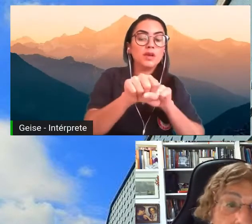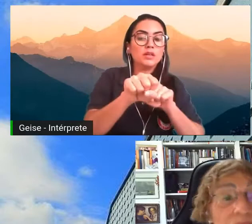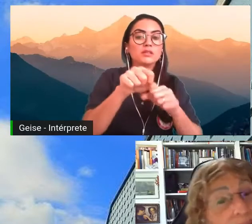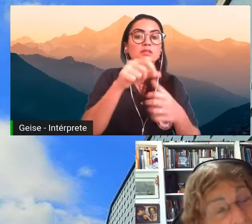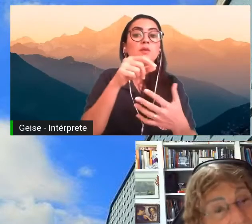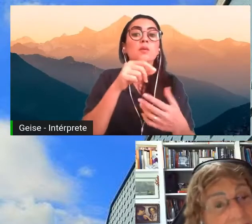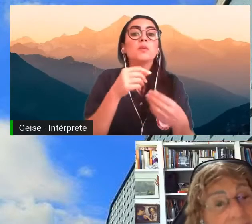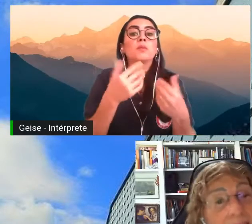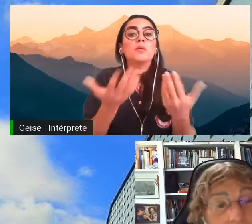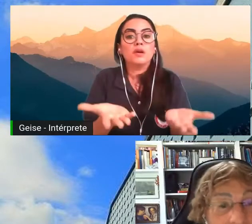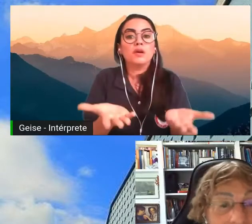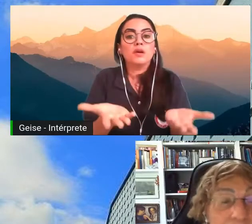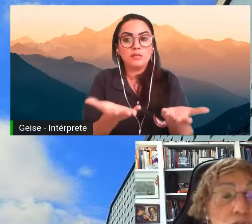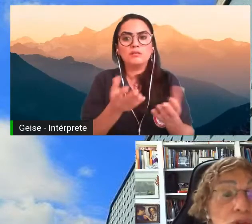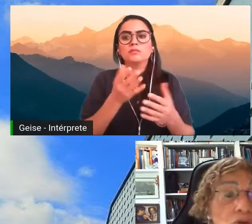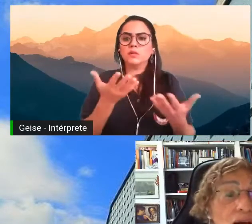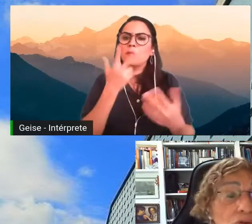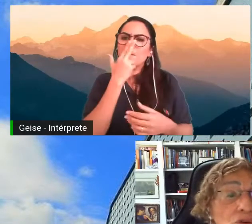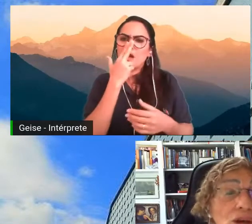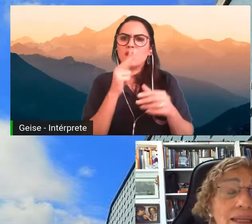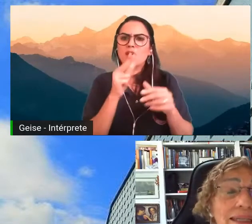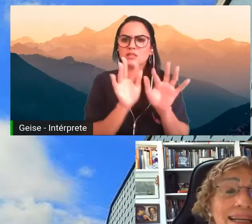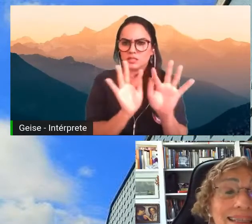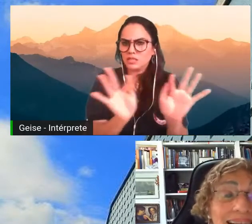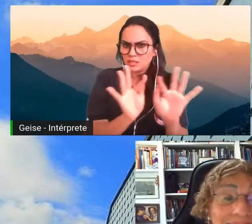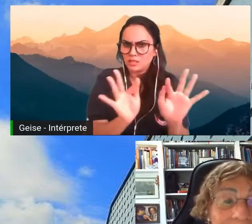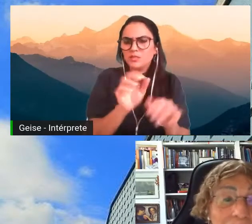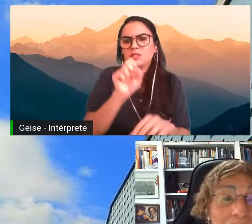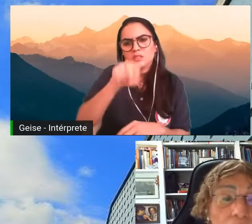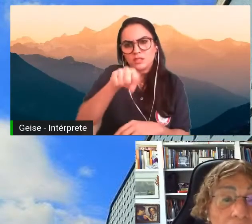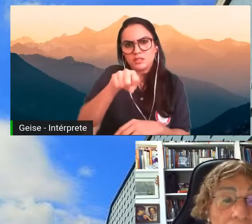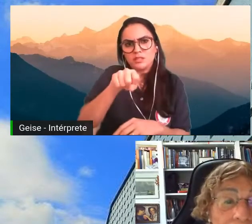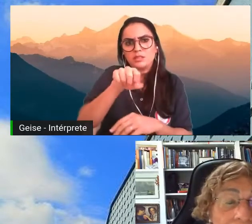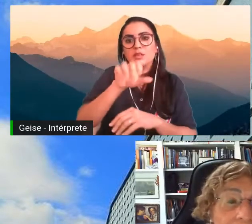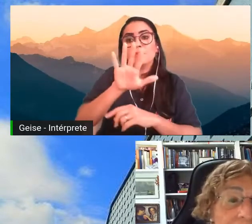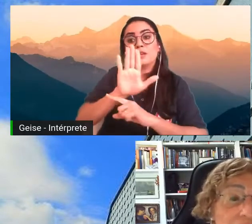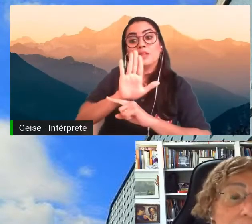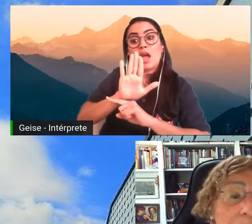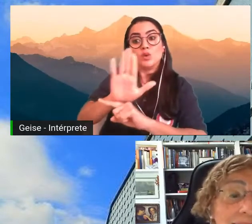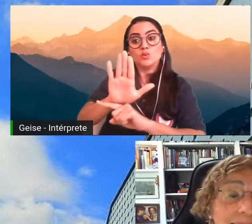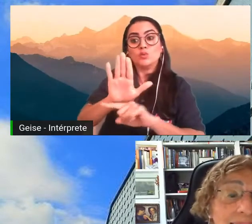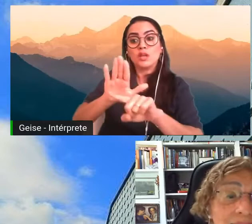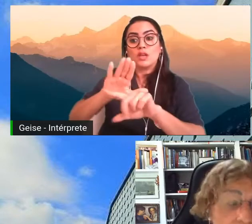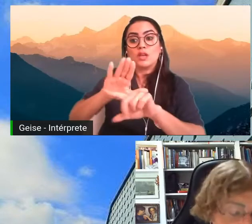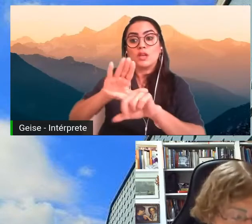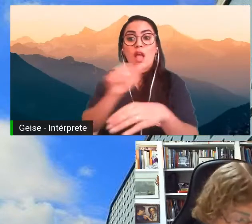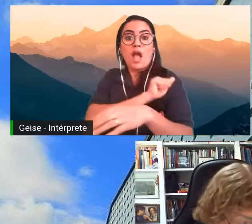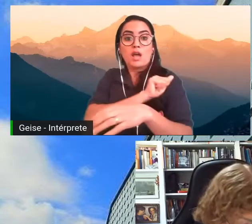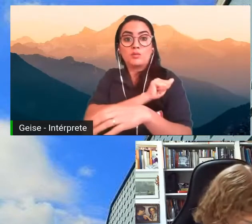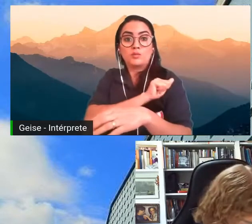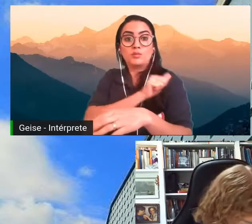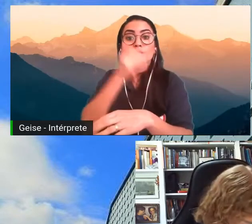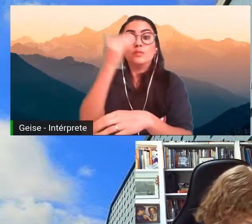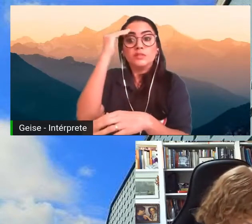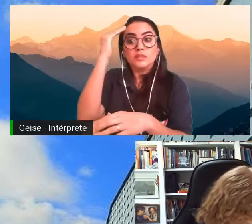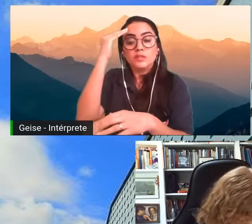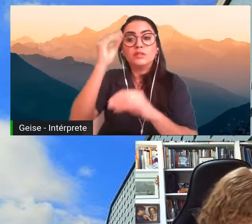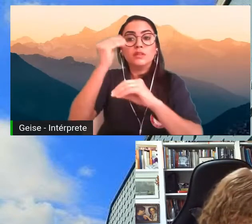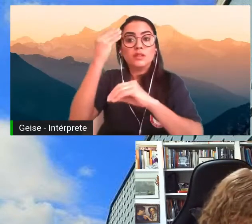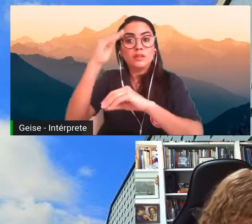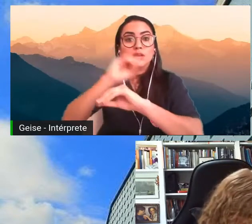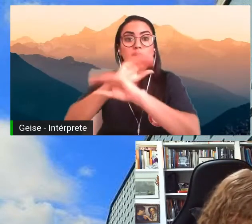coisa simples, mas ajuda os alunos a entenderem melhor e a chamar a atenção para o mundo que estão